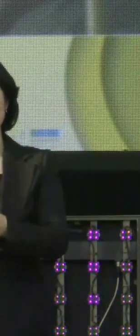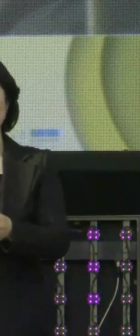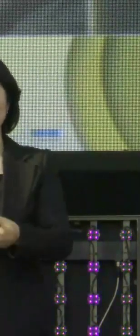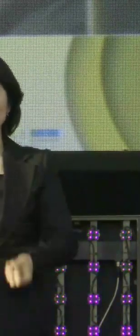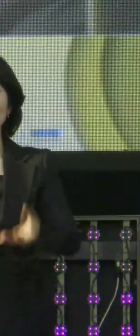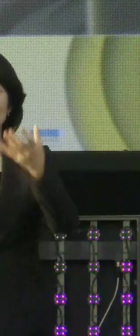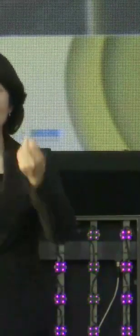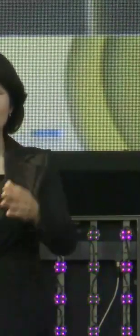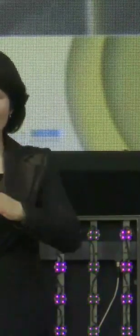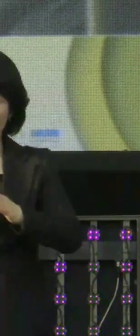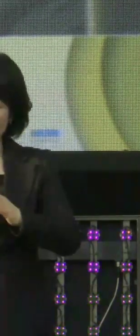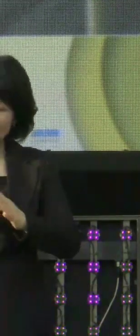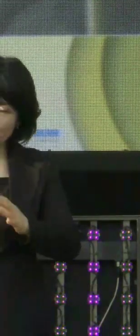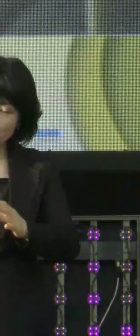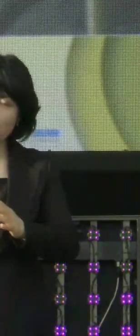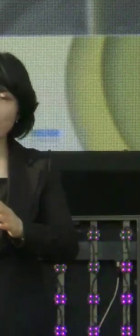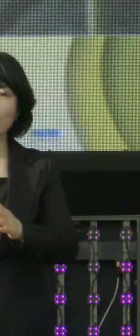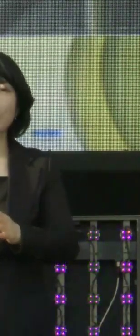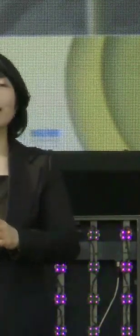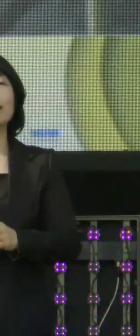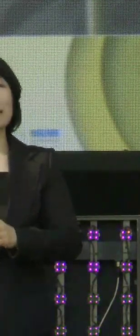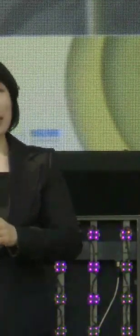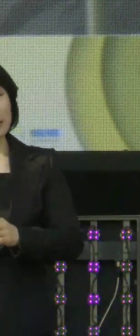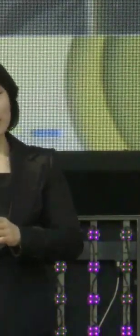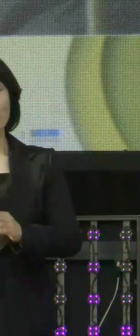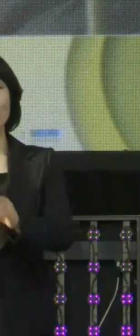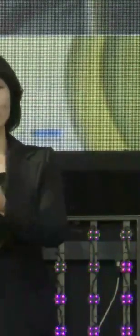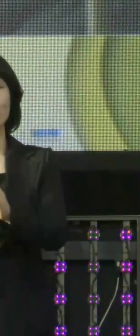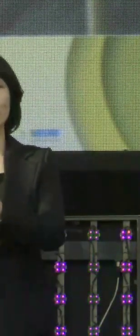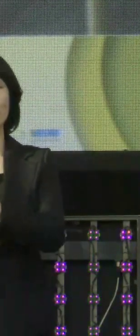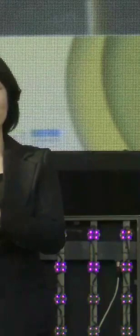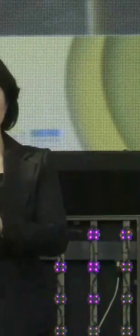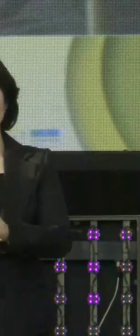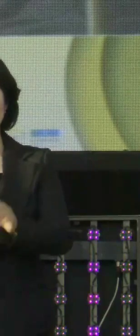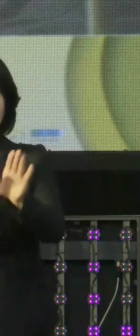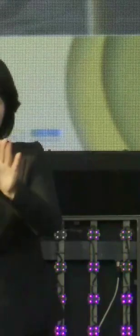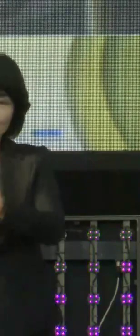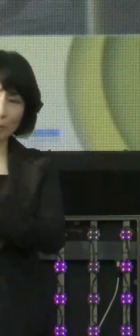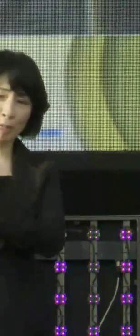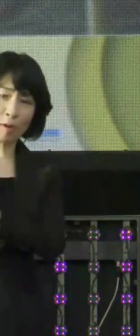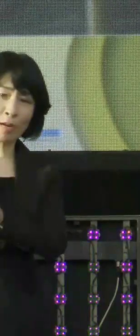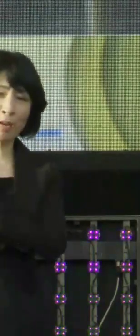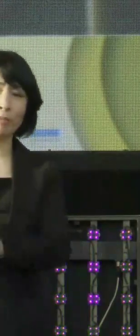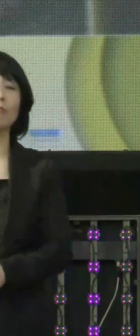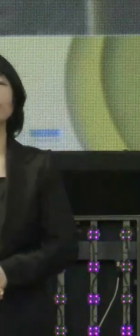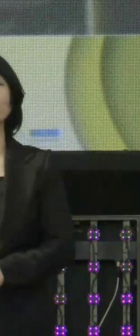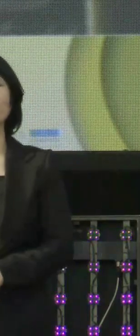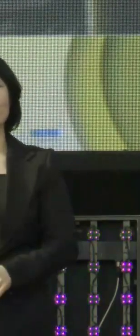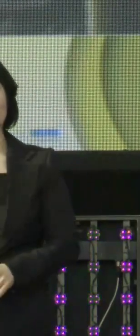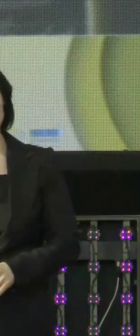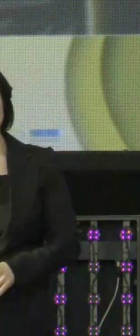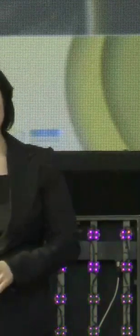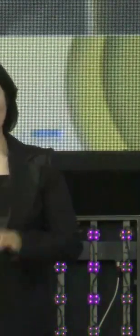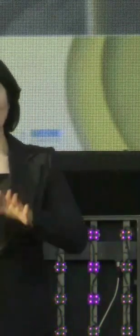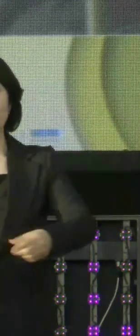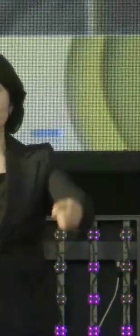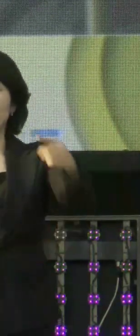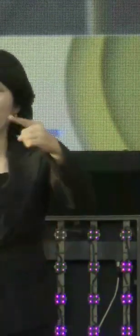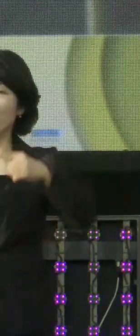고장으로 바로 대한민국의 문화형성의 국가의 중심에 우리 이천시가 앞장설 거라고 확신합니다. 오늘